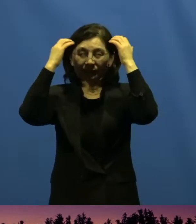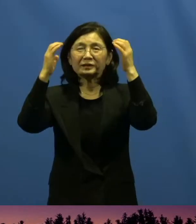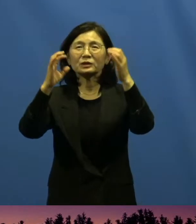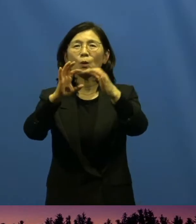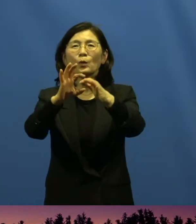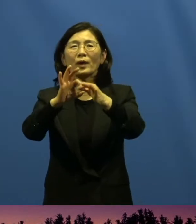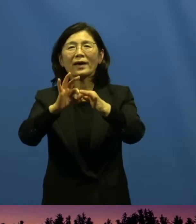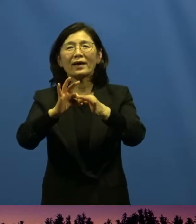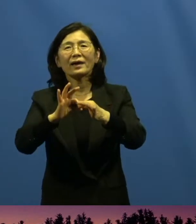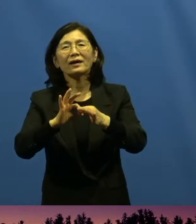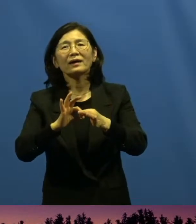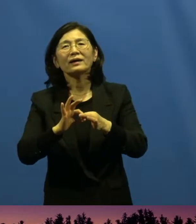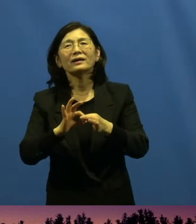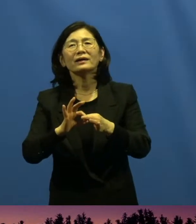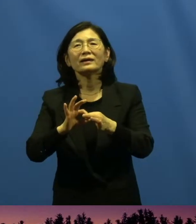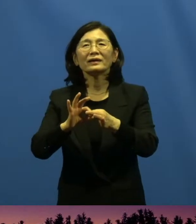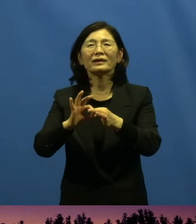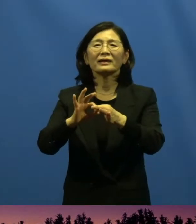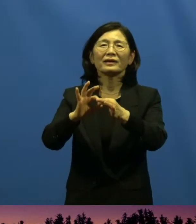시련을 통해